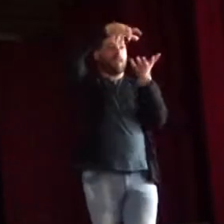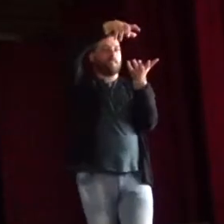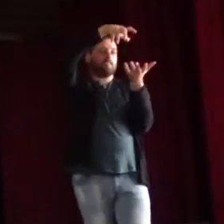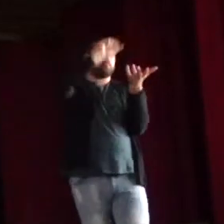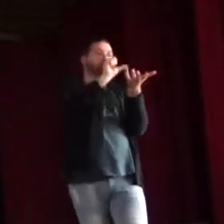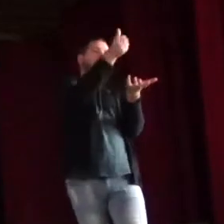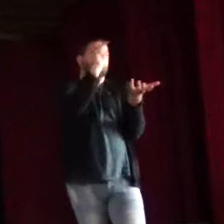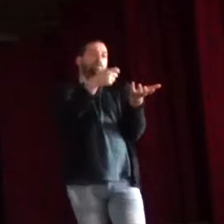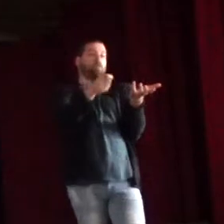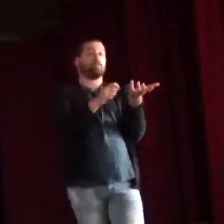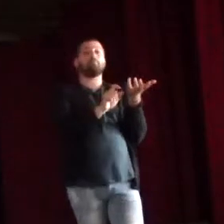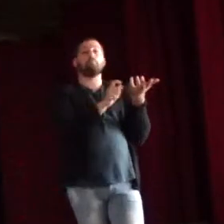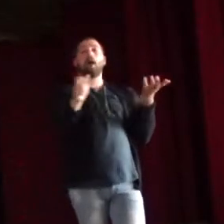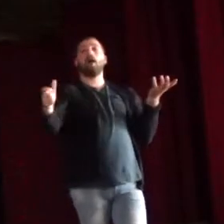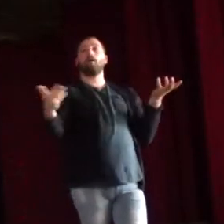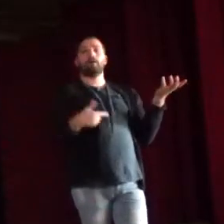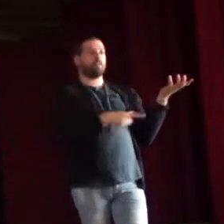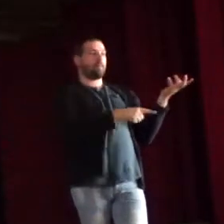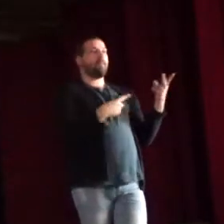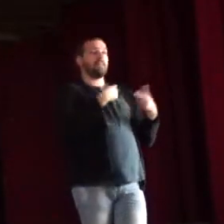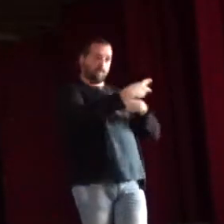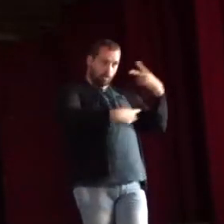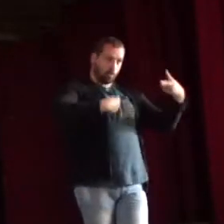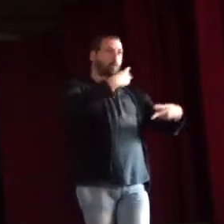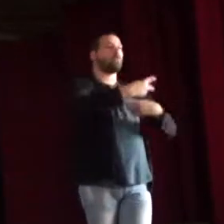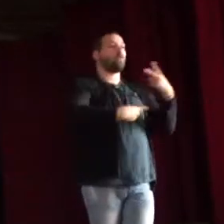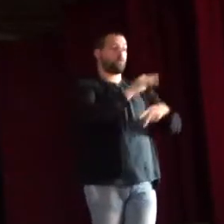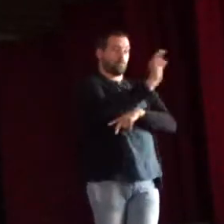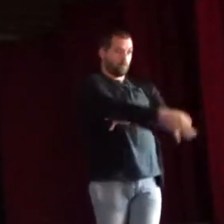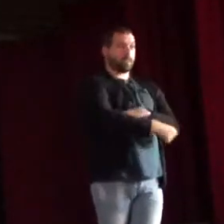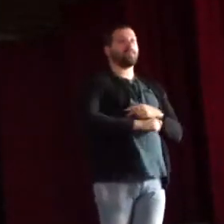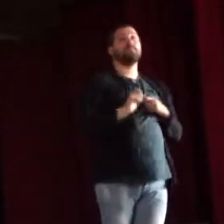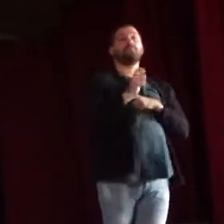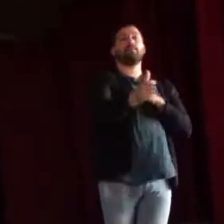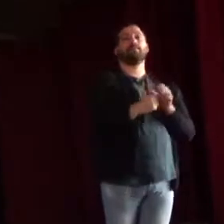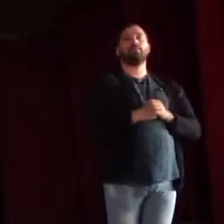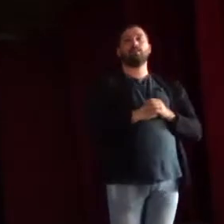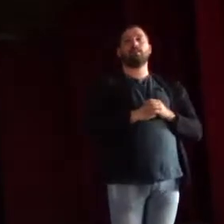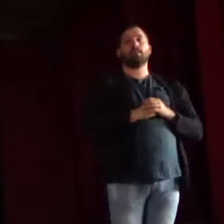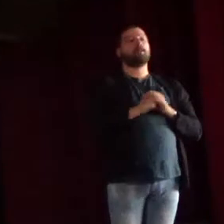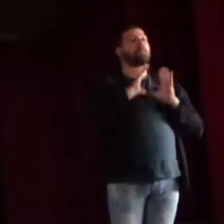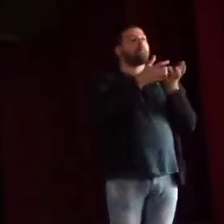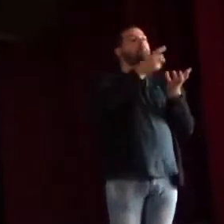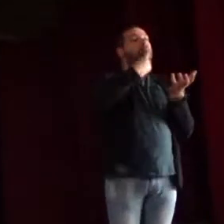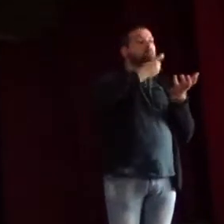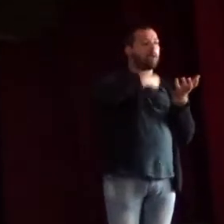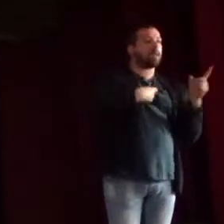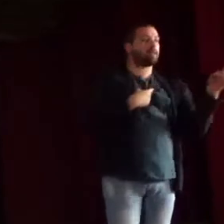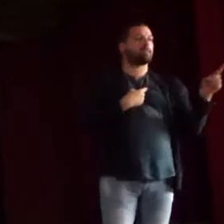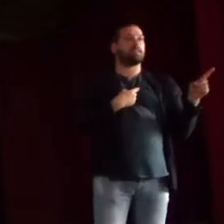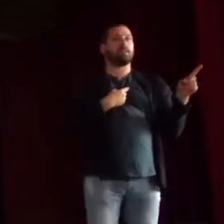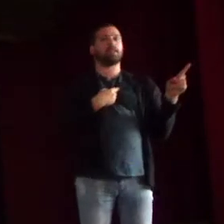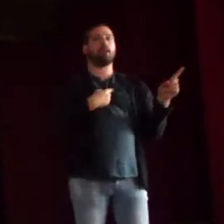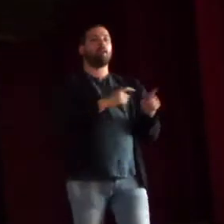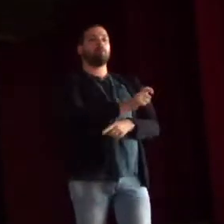Terre, oui. Et puis ensuite. Vénus, très bien. Après. Mars. C'est pas dans